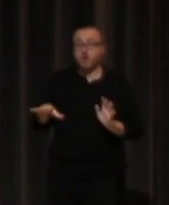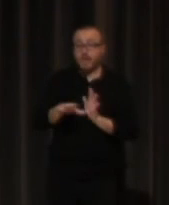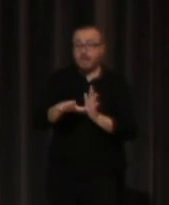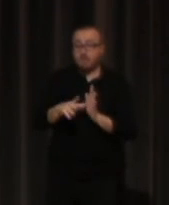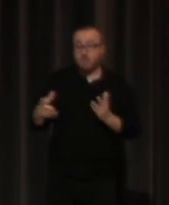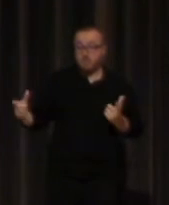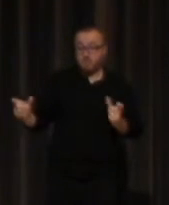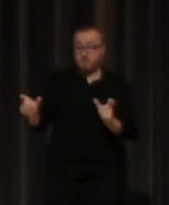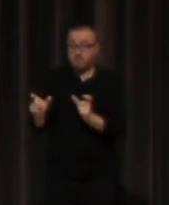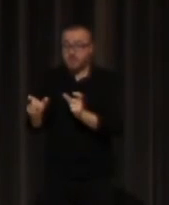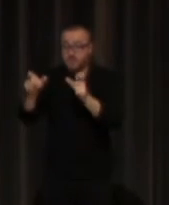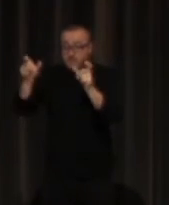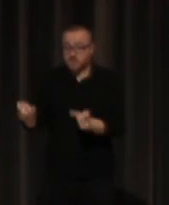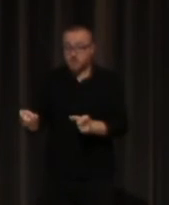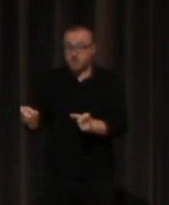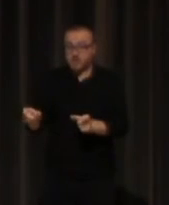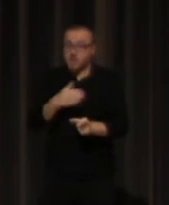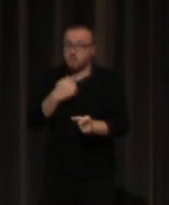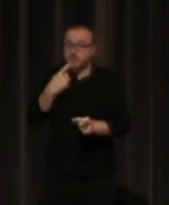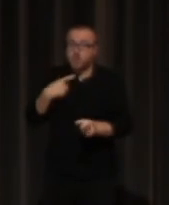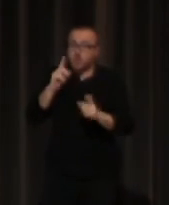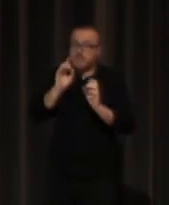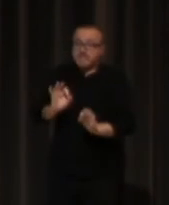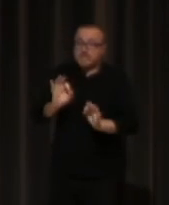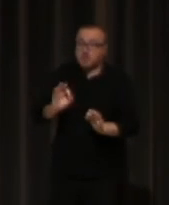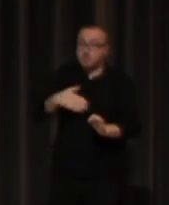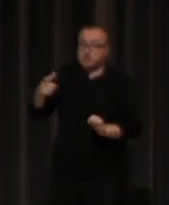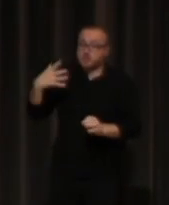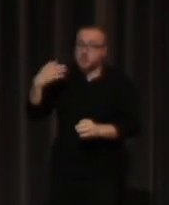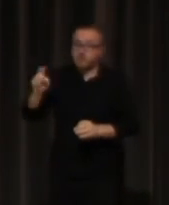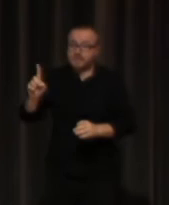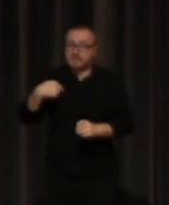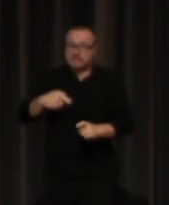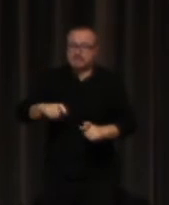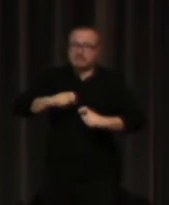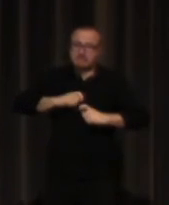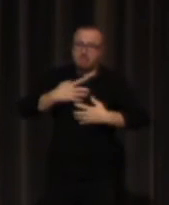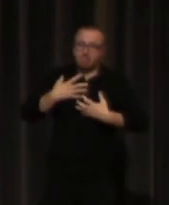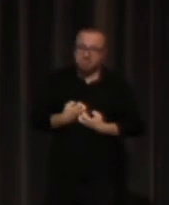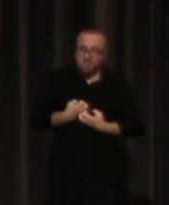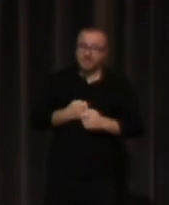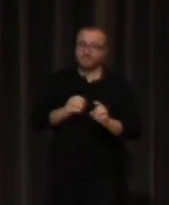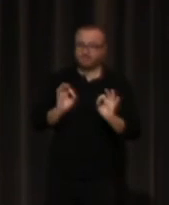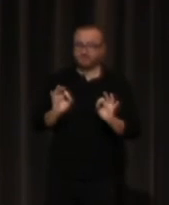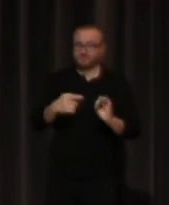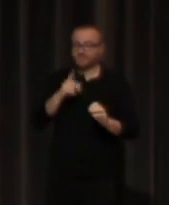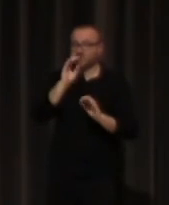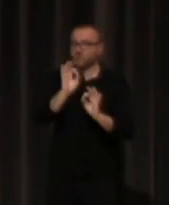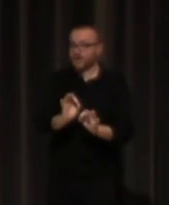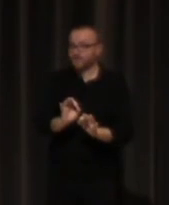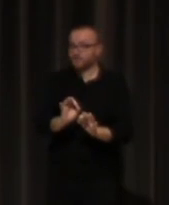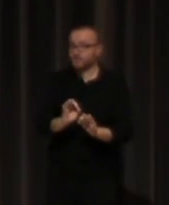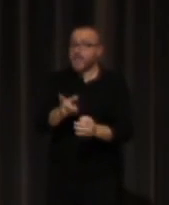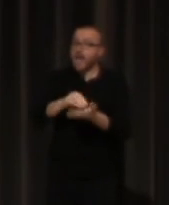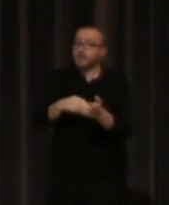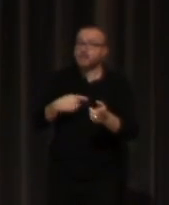comprès. A quedar-se tan lluny com dues estrelles que passen per les mateixes contrades, és a dir, no